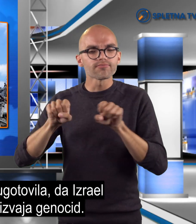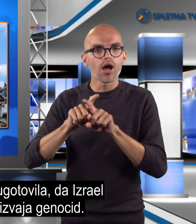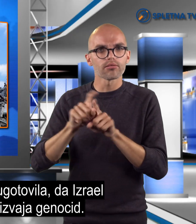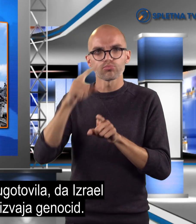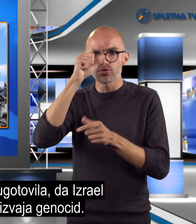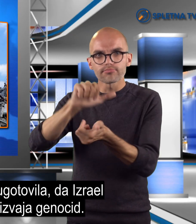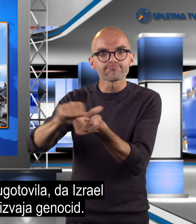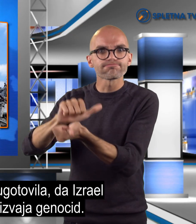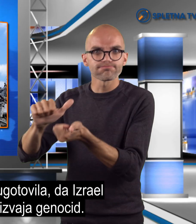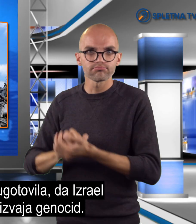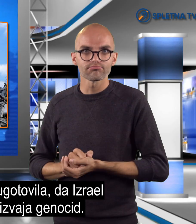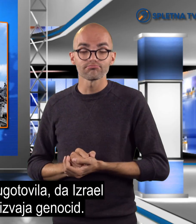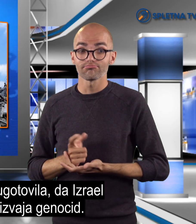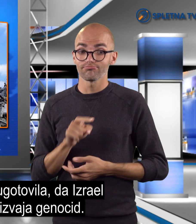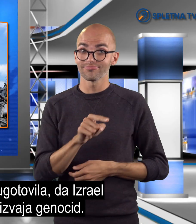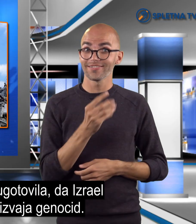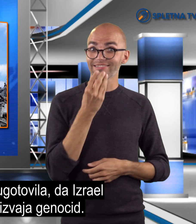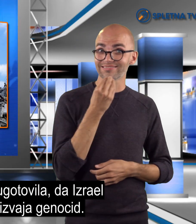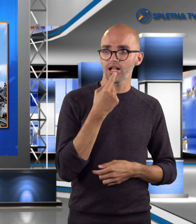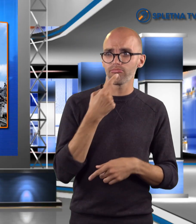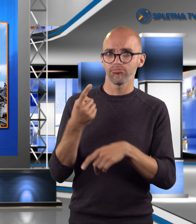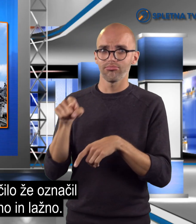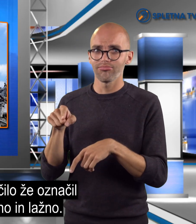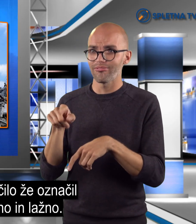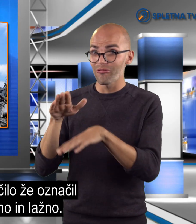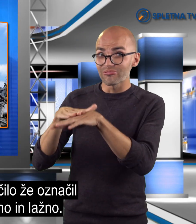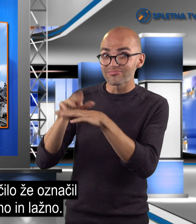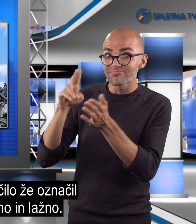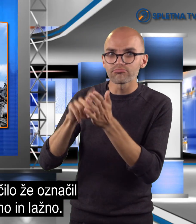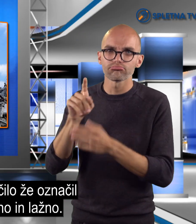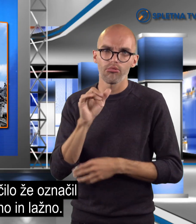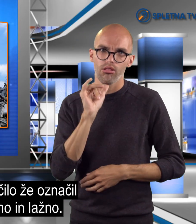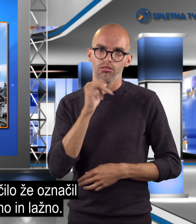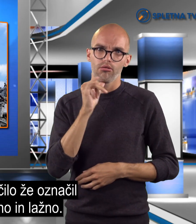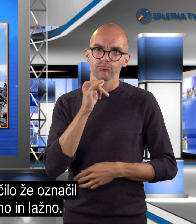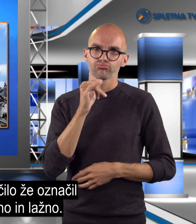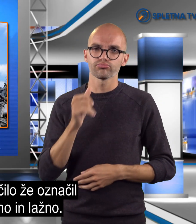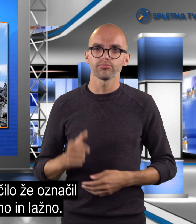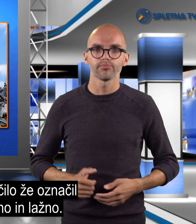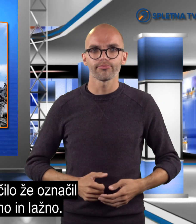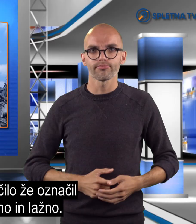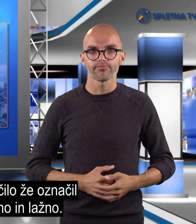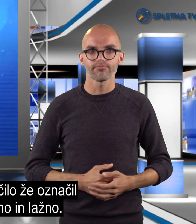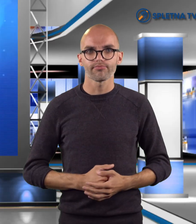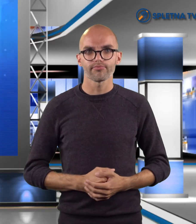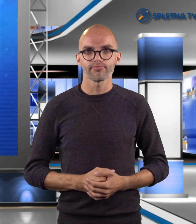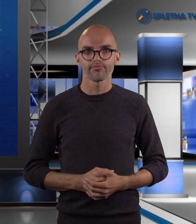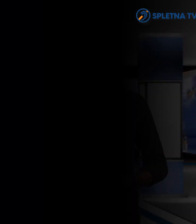nad Palestinci izvaja genocid. Izrael je poročilo že označil za izkrivljeno in lažno.